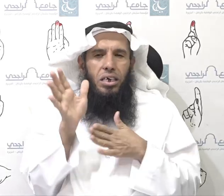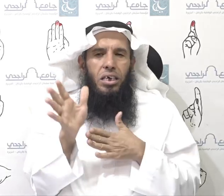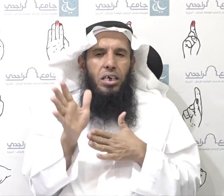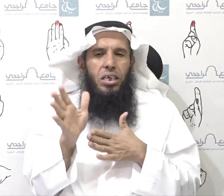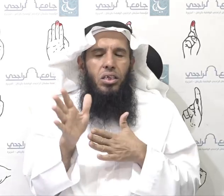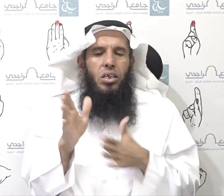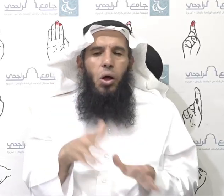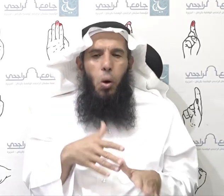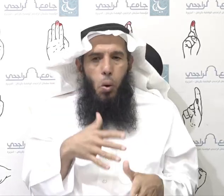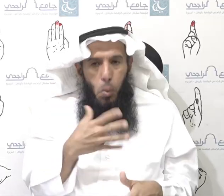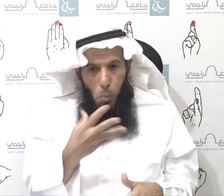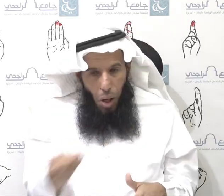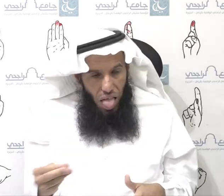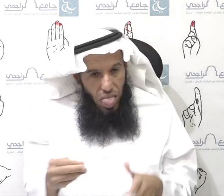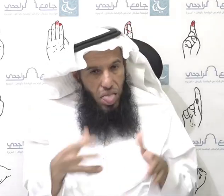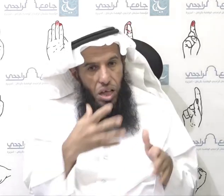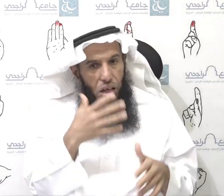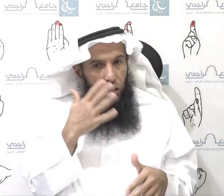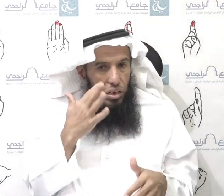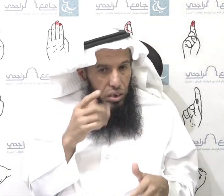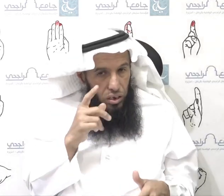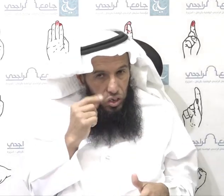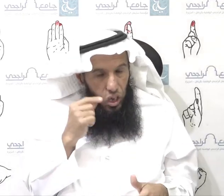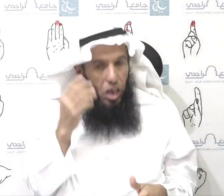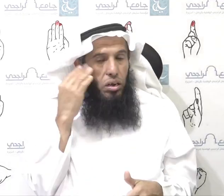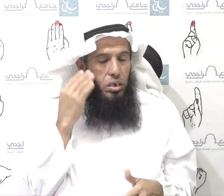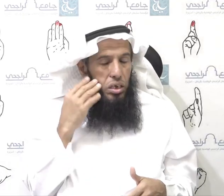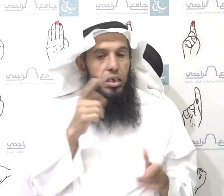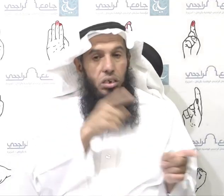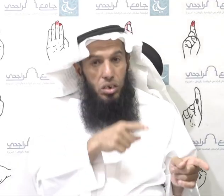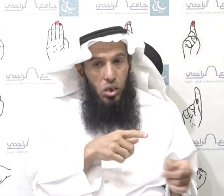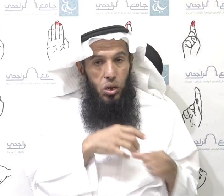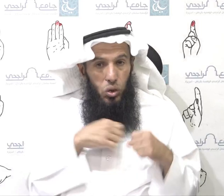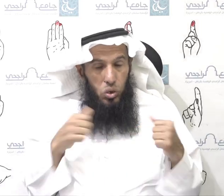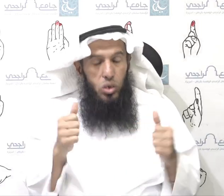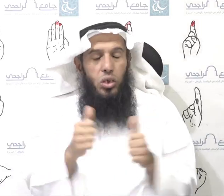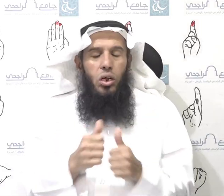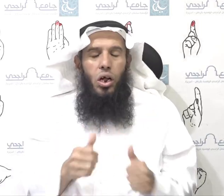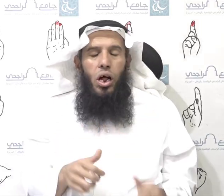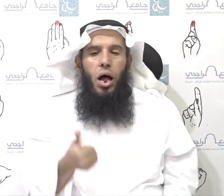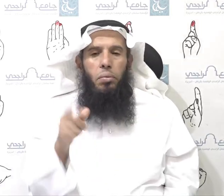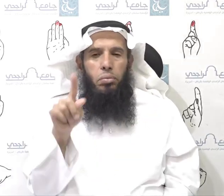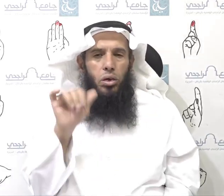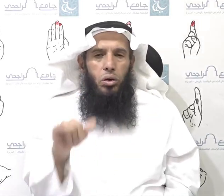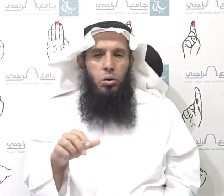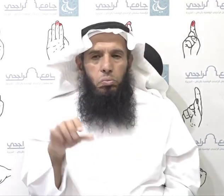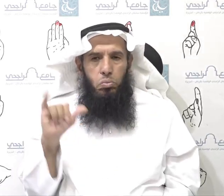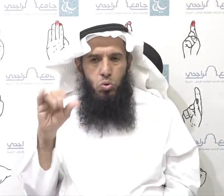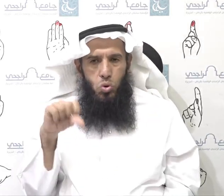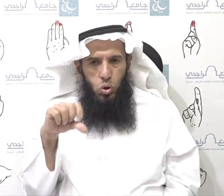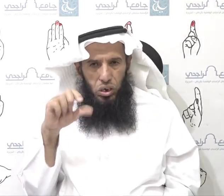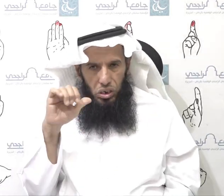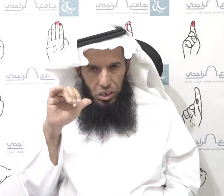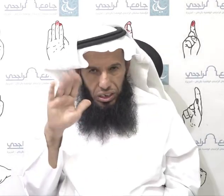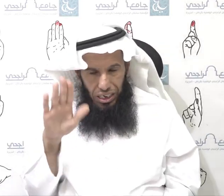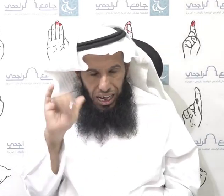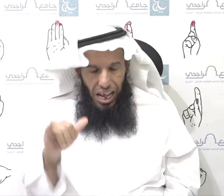لأبنائكم وبناتكم وأخليكم. فقد روى أبو موسى الأشعري رضي الله عنه أن النبي صلى الله